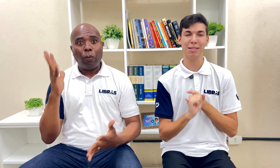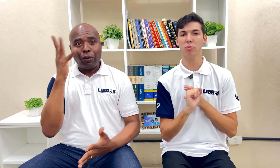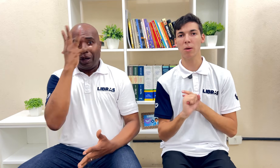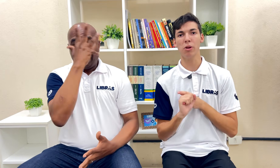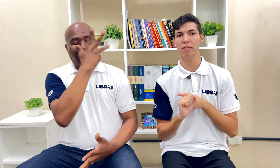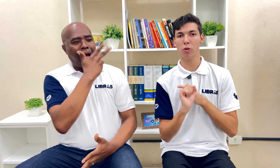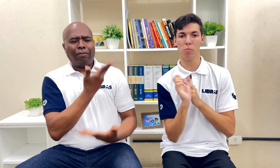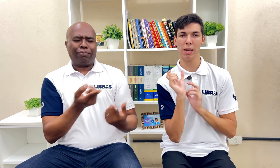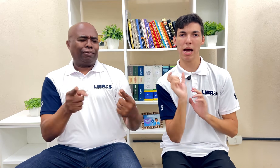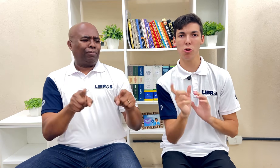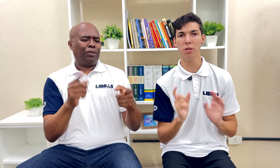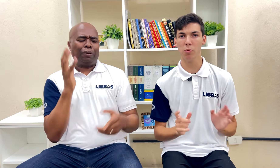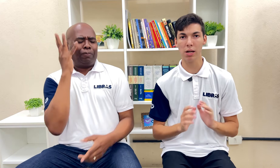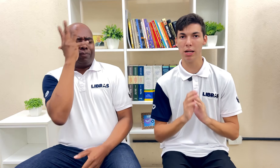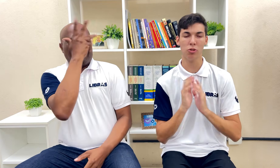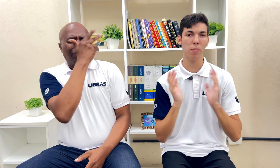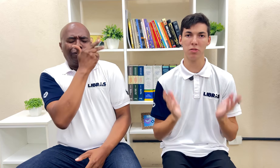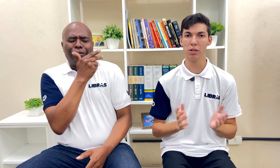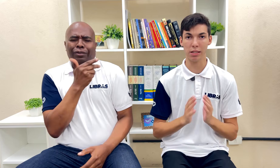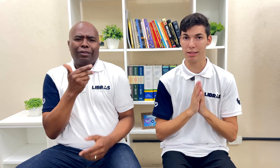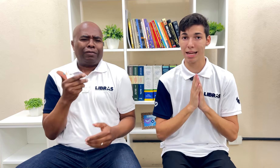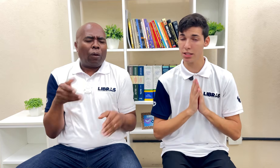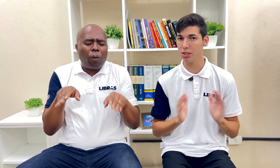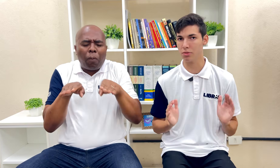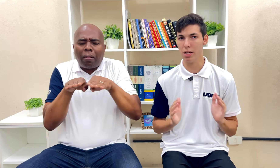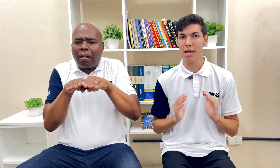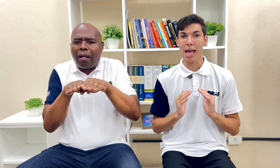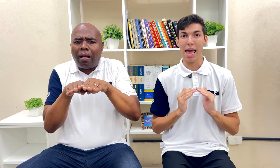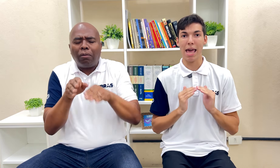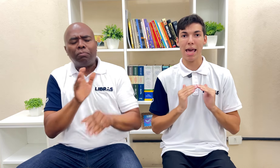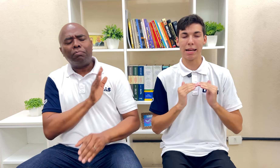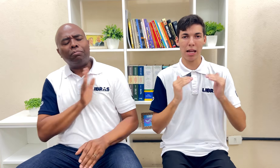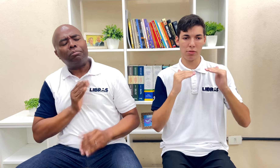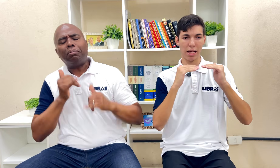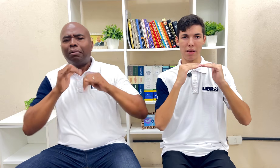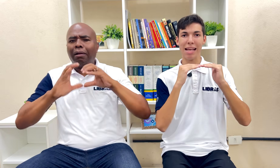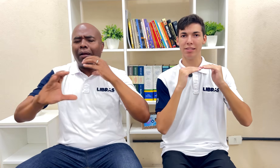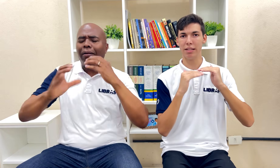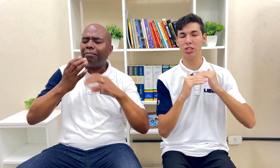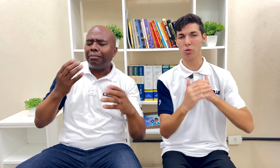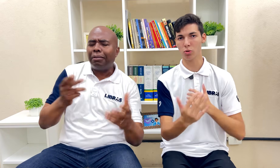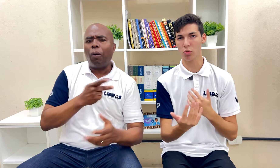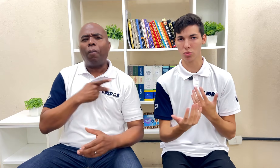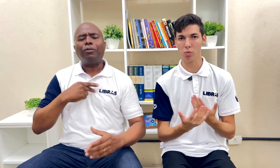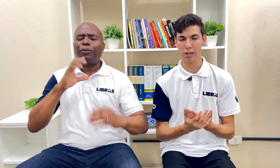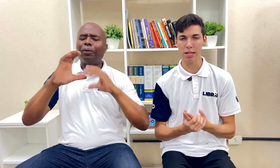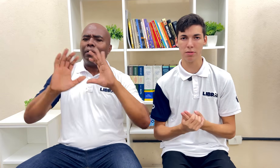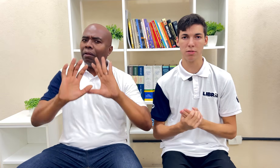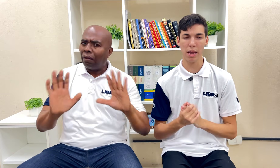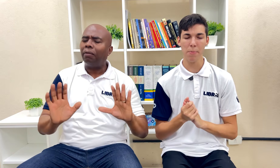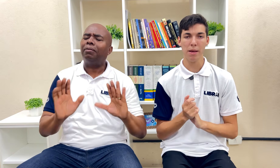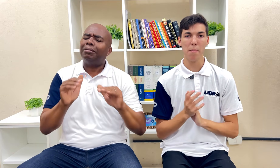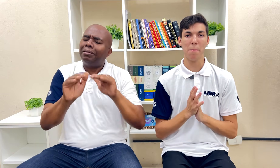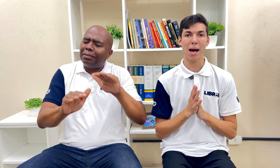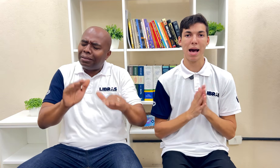música bonita, vai combinar e o bispo canta ou o pastor canta, nada disso. É claro que ela entra de acordo com os contextos, né?